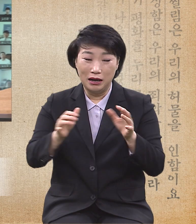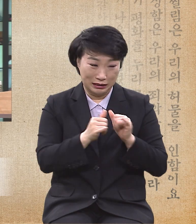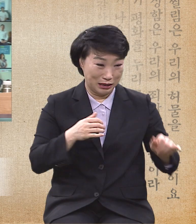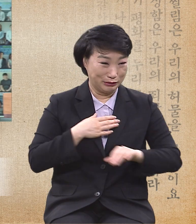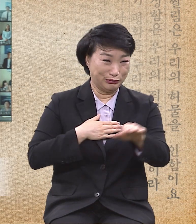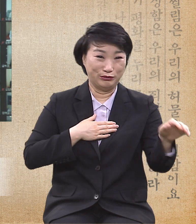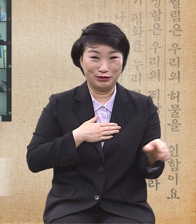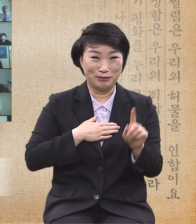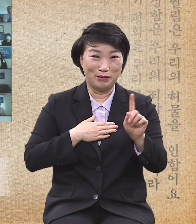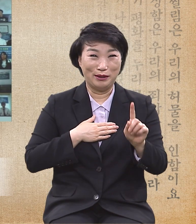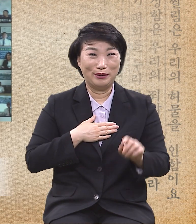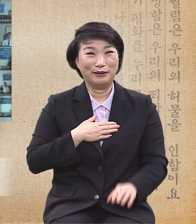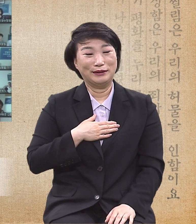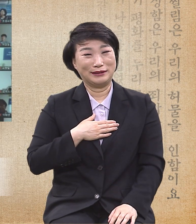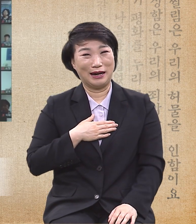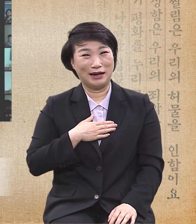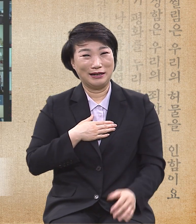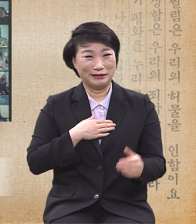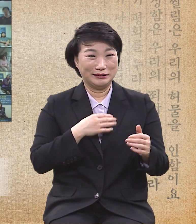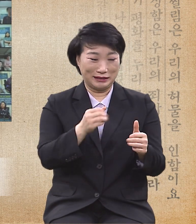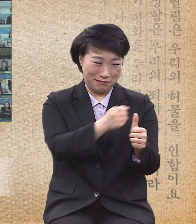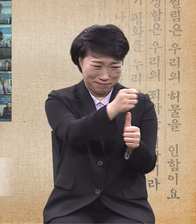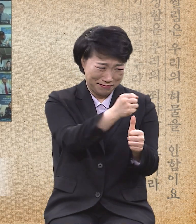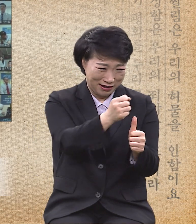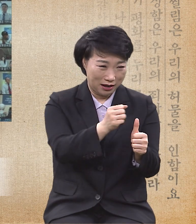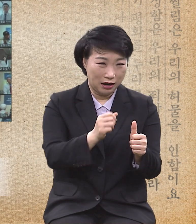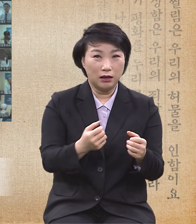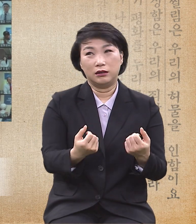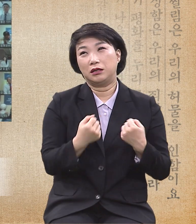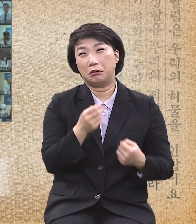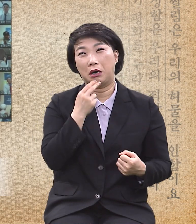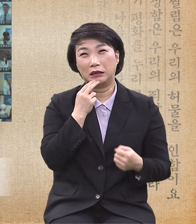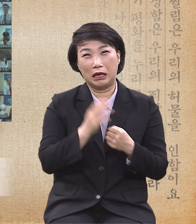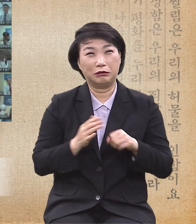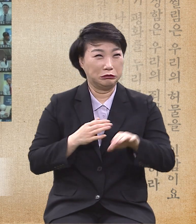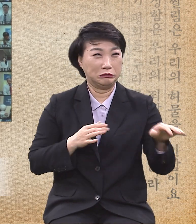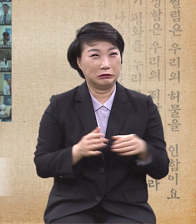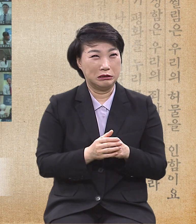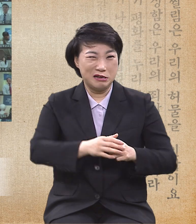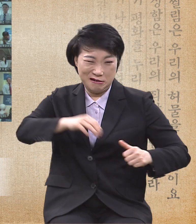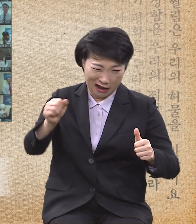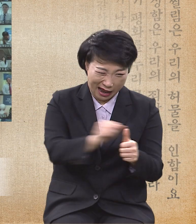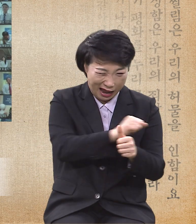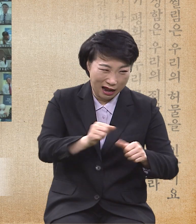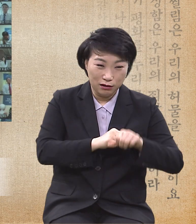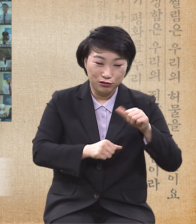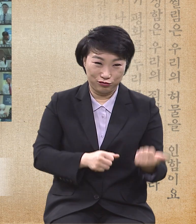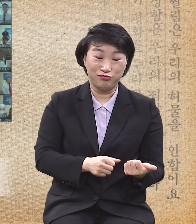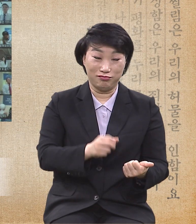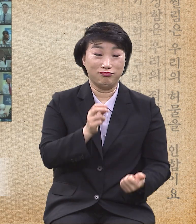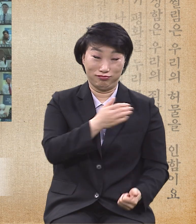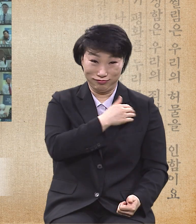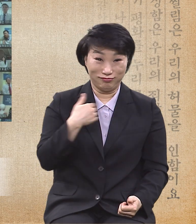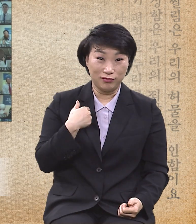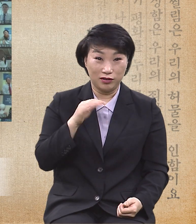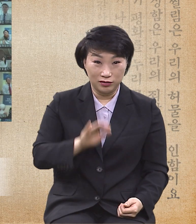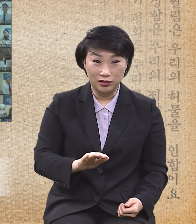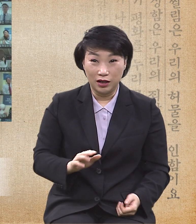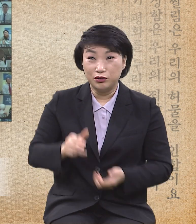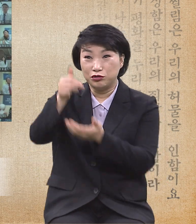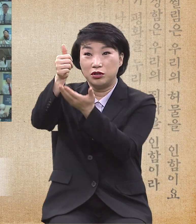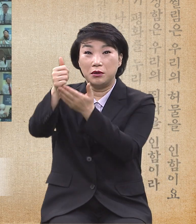것들이요, 까짓거 묶어놓고 기력이 없으니까 두드리게 패서 죽여서 죽을 수 있지만,